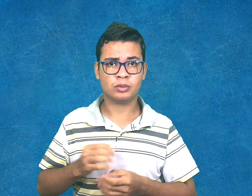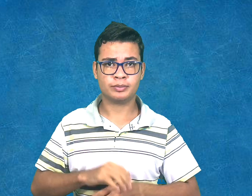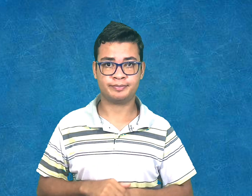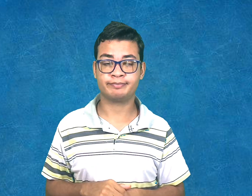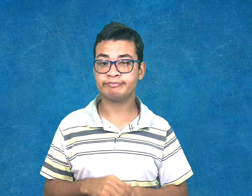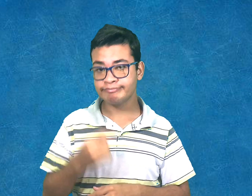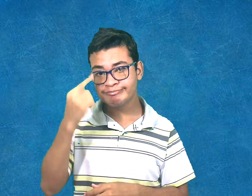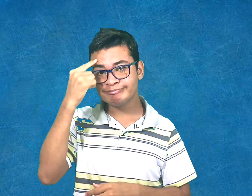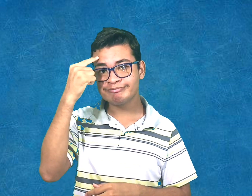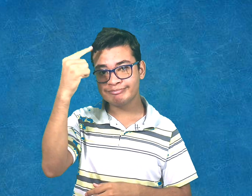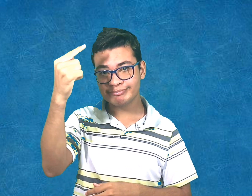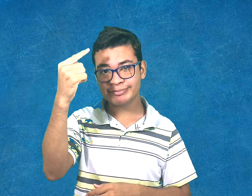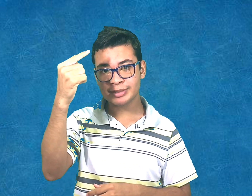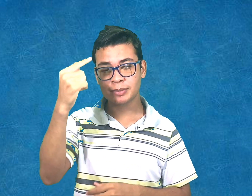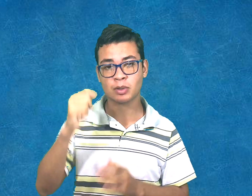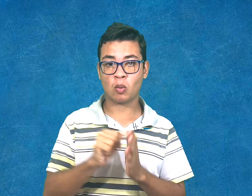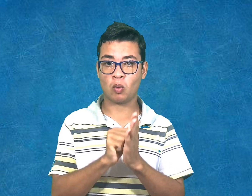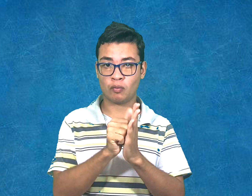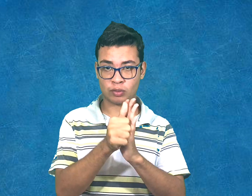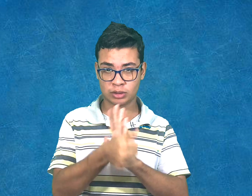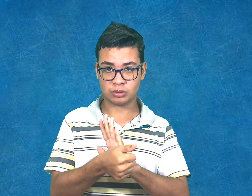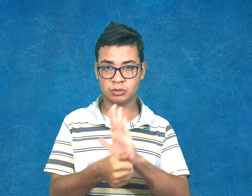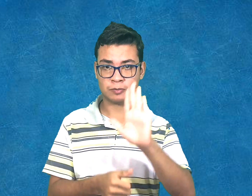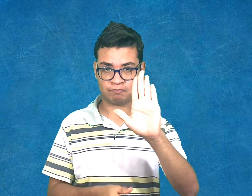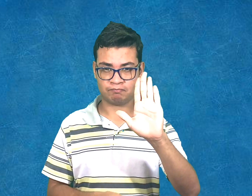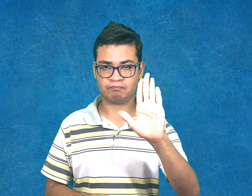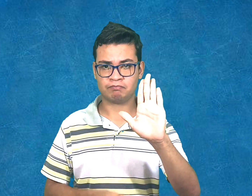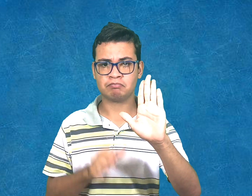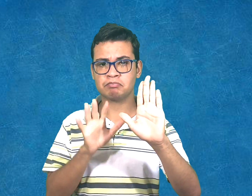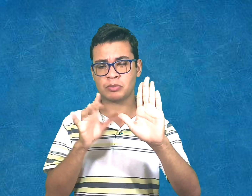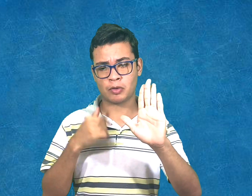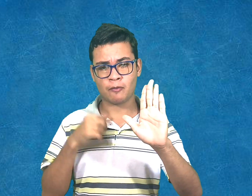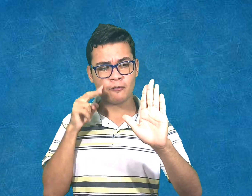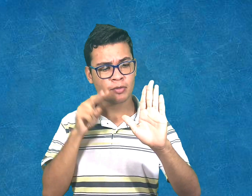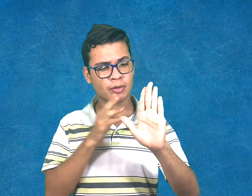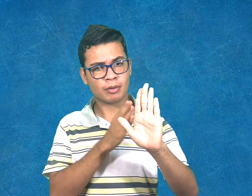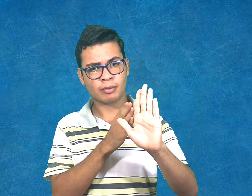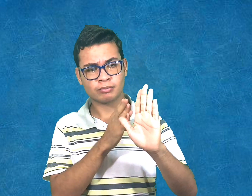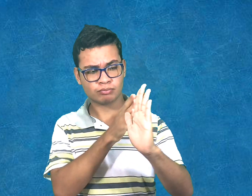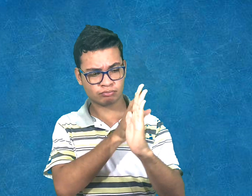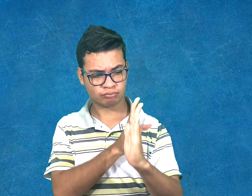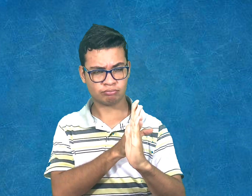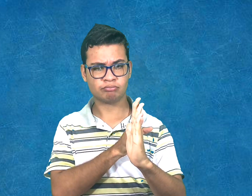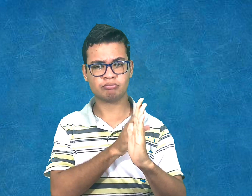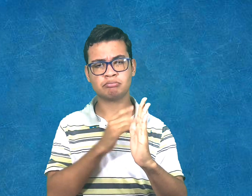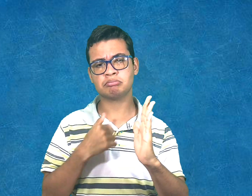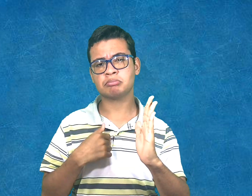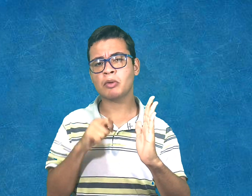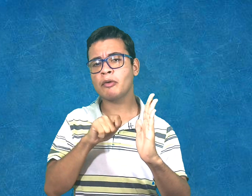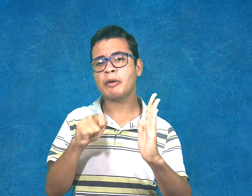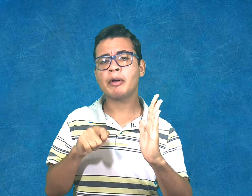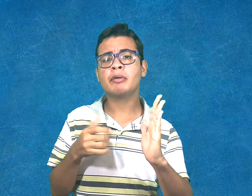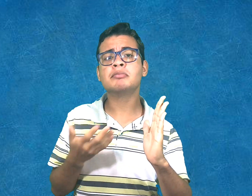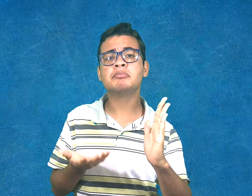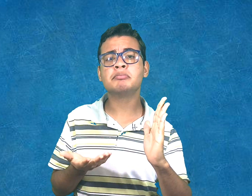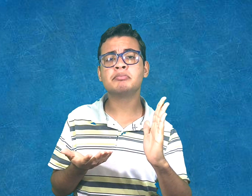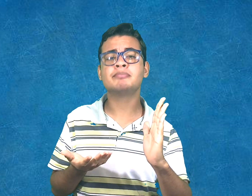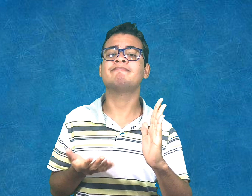Lembra da configuração de mão que a gente usou no início? Ela está de lado. Então, eu vou escrever